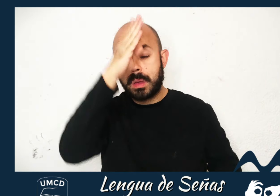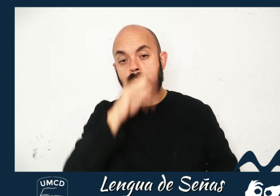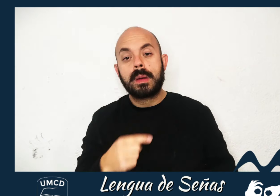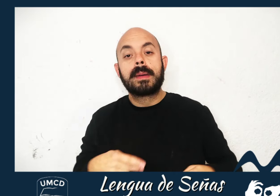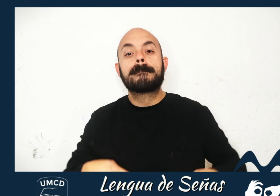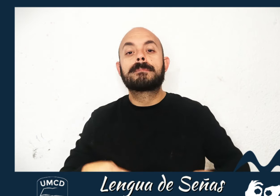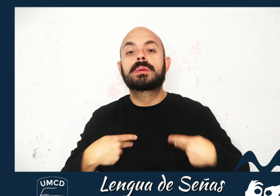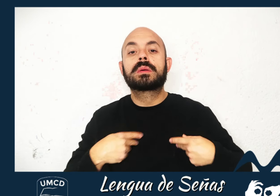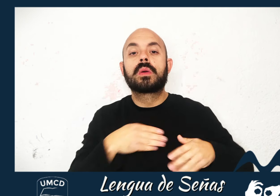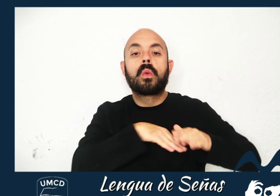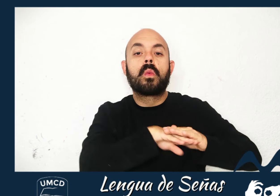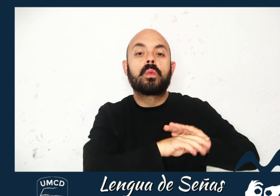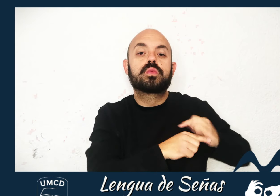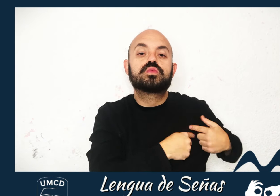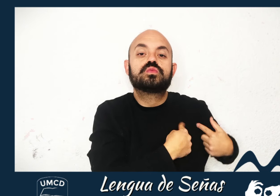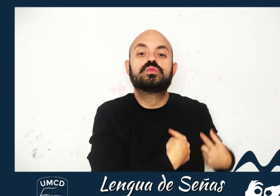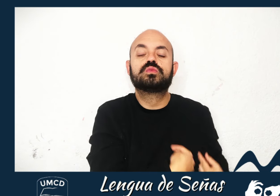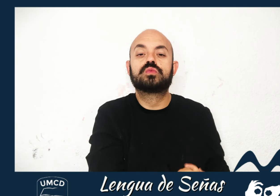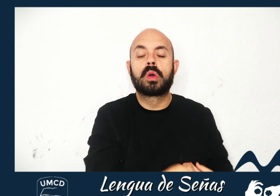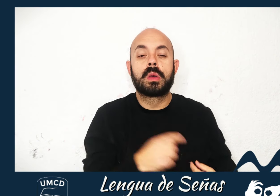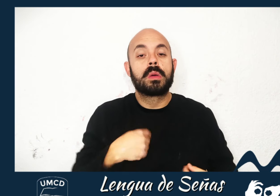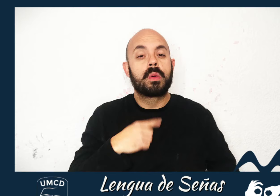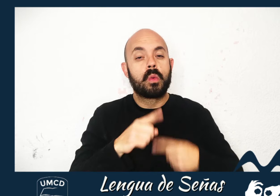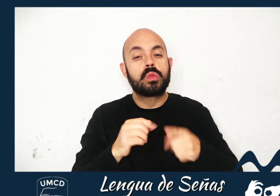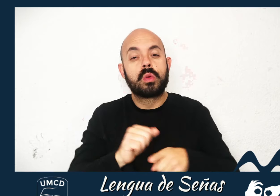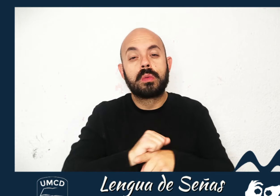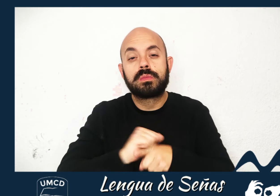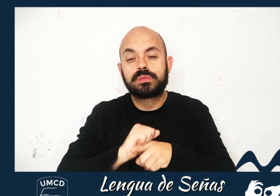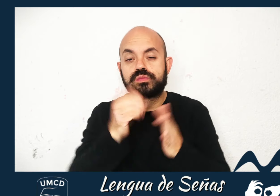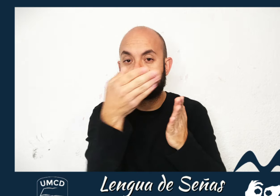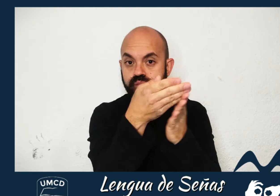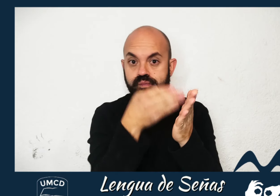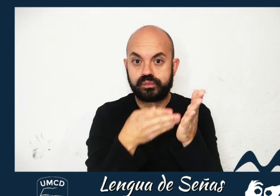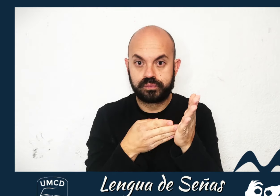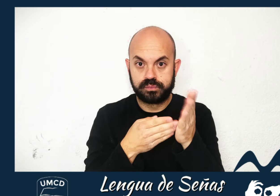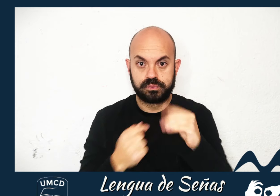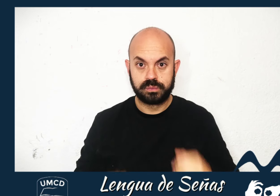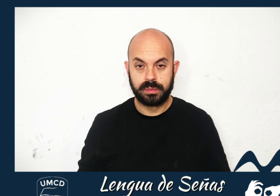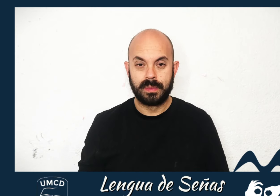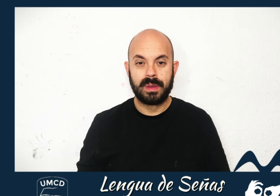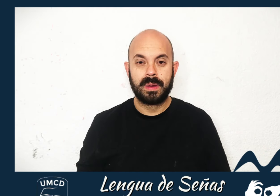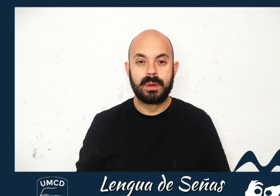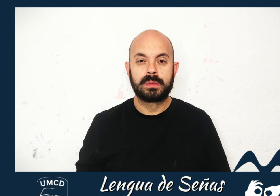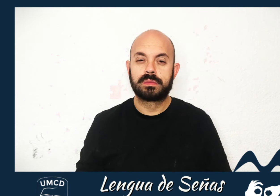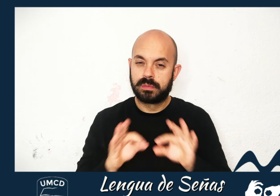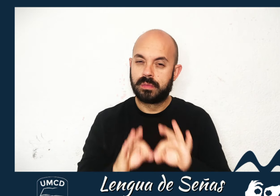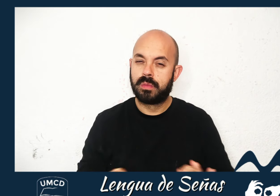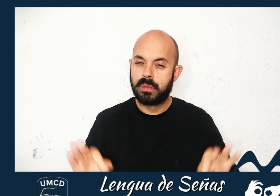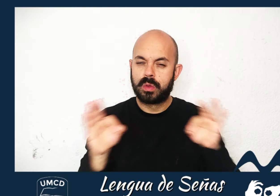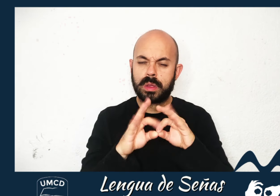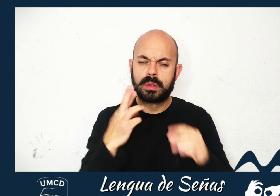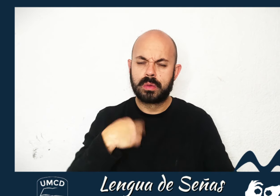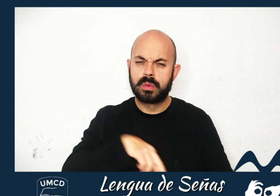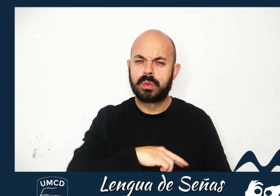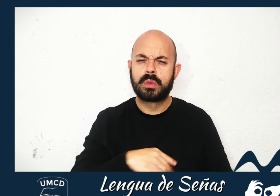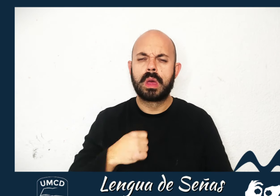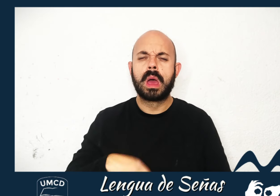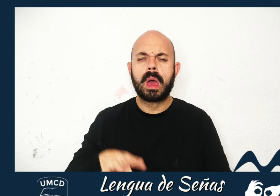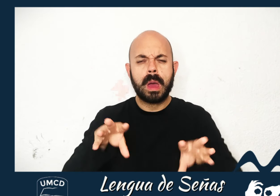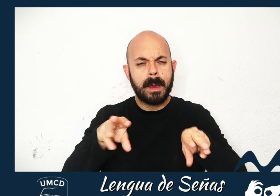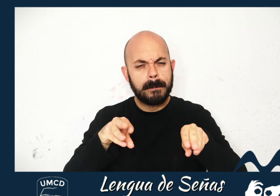con nosotros en la medida en la que nosotros guardamos sus mandamientos. Tenemos una gran